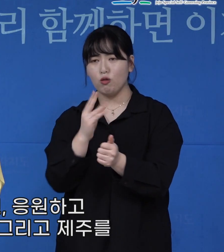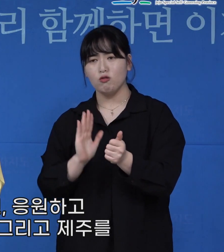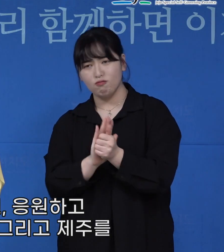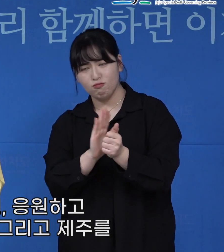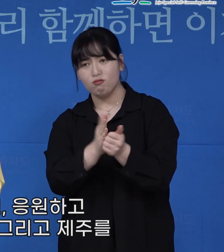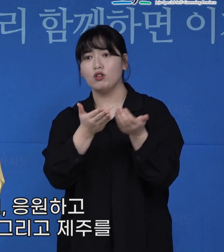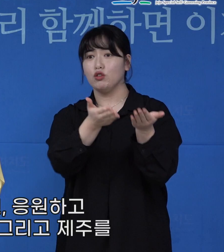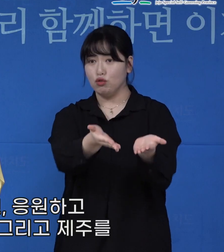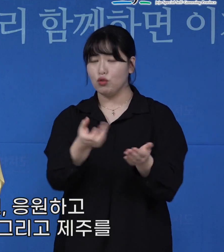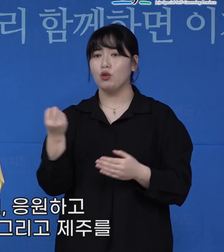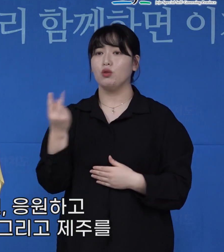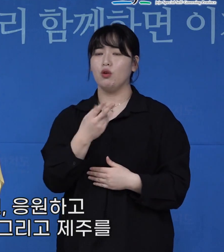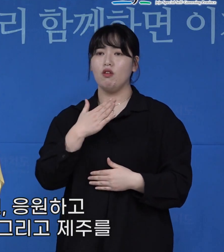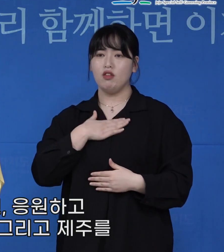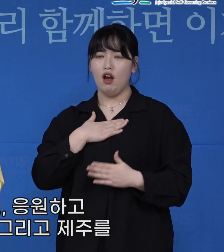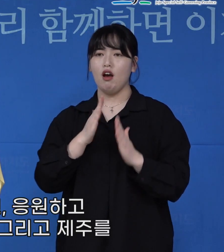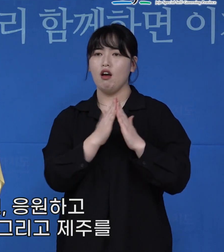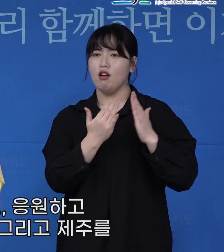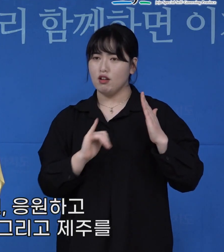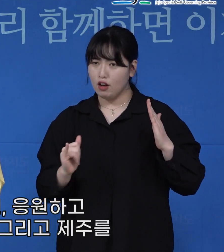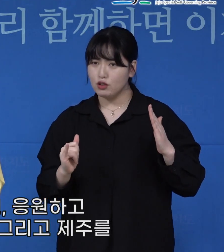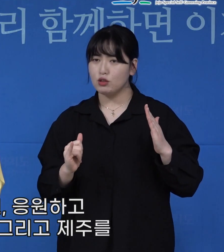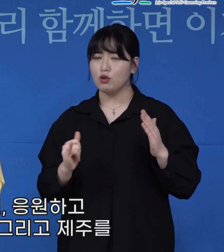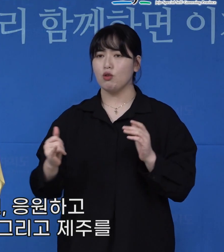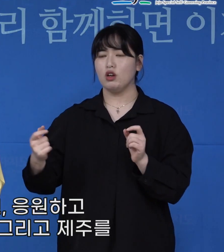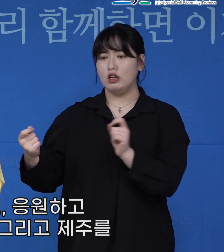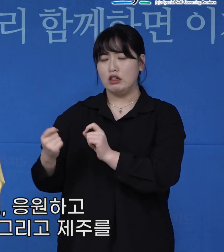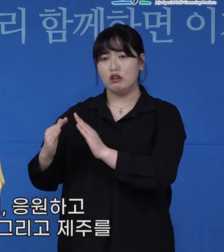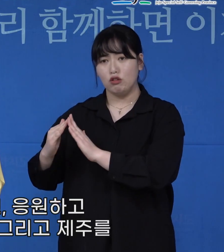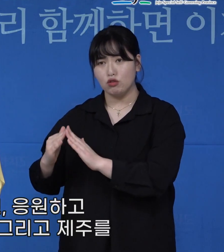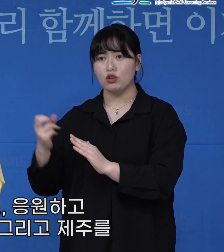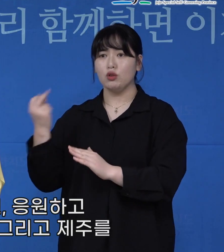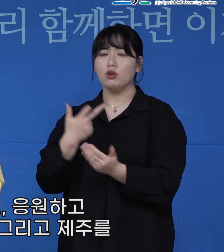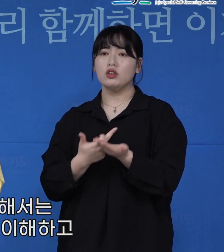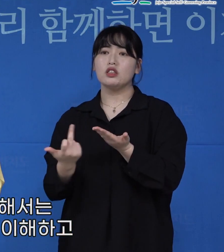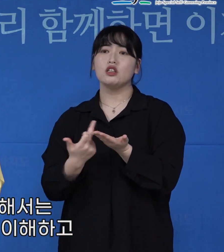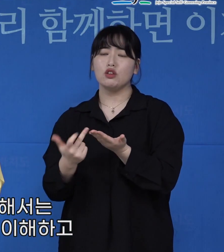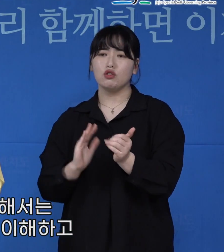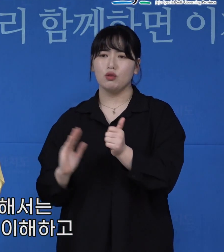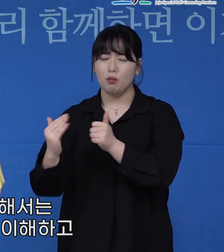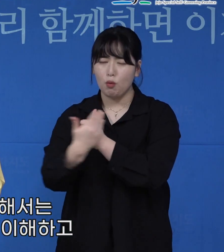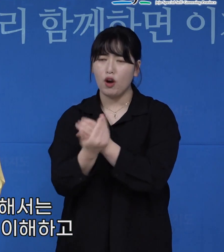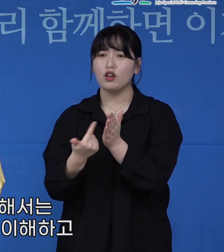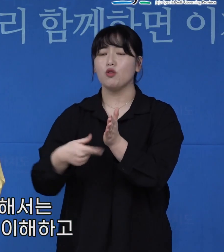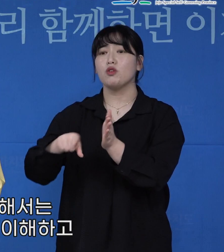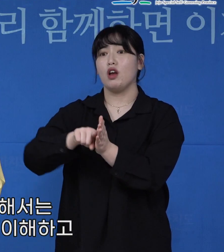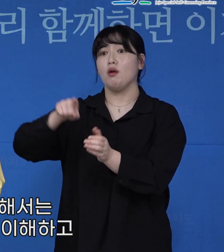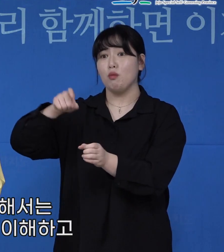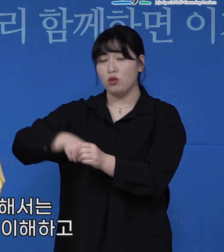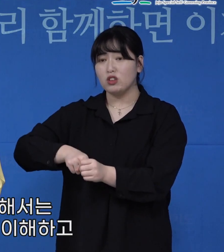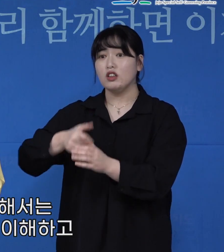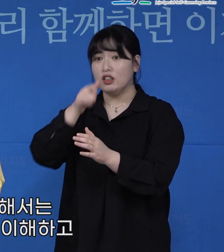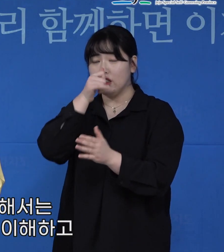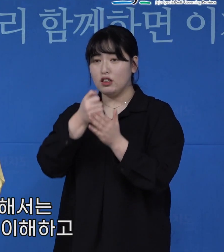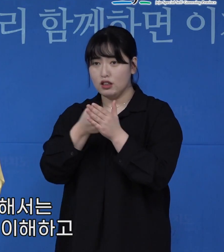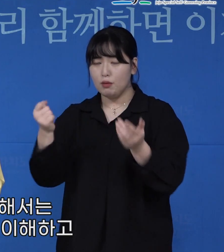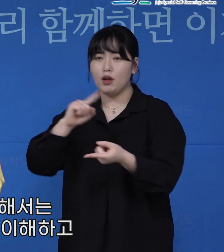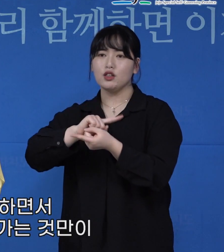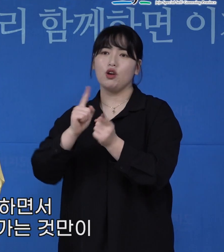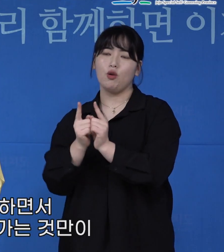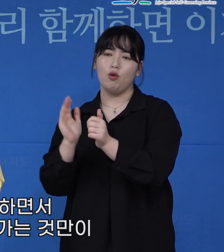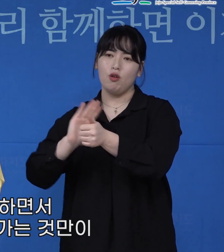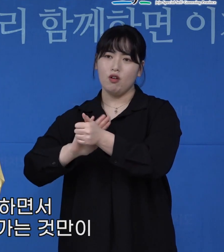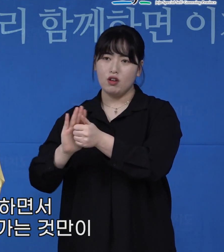응원하고 나와 가족, 이웃 그리고 제주를 지키기 위해서는 우리가 서로